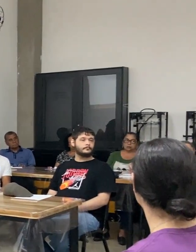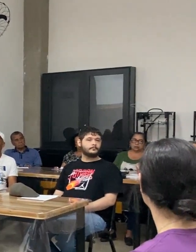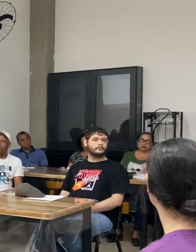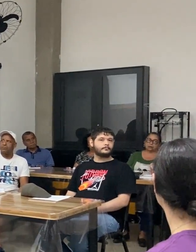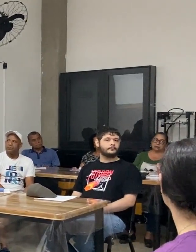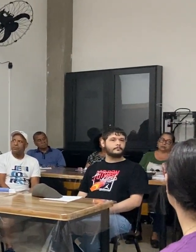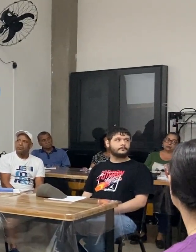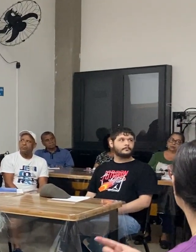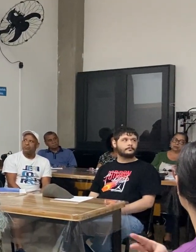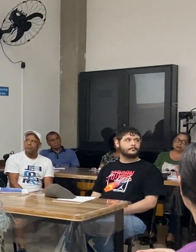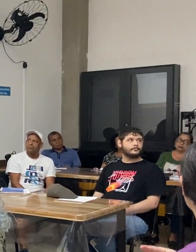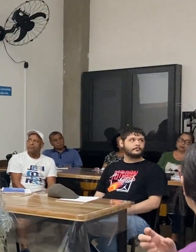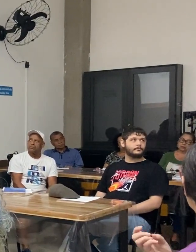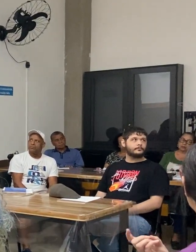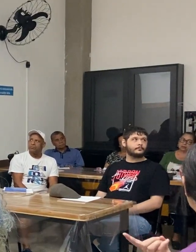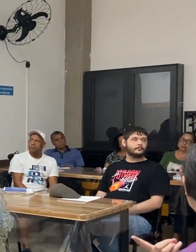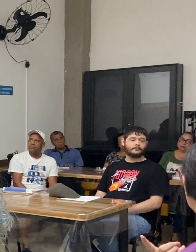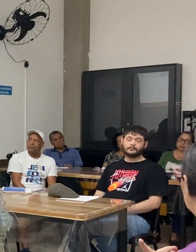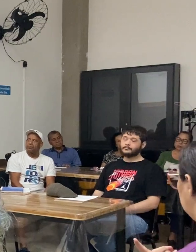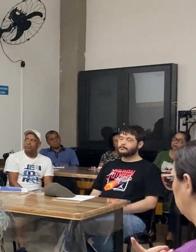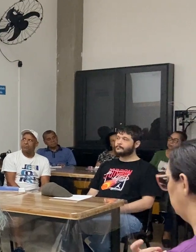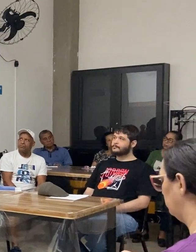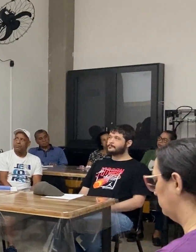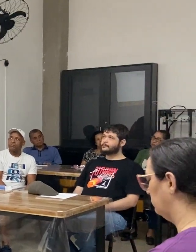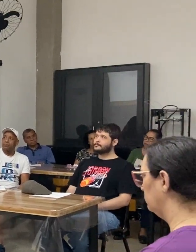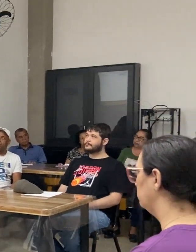de setembro é o Dia Nacional. Por quê? Foi criado no ano de